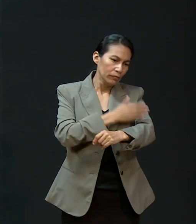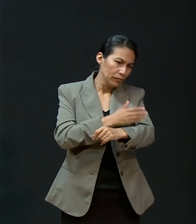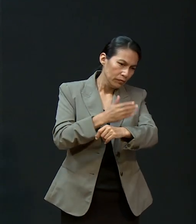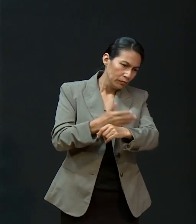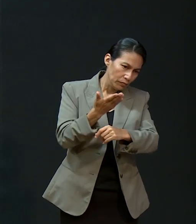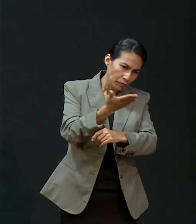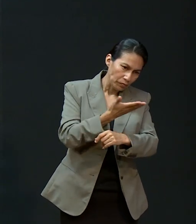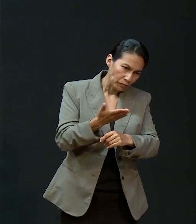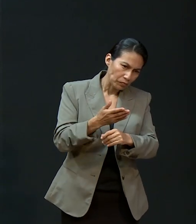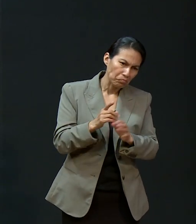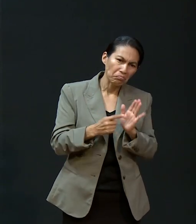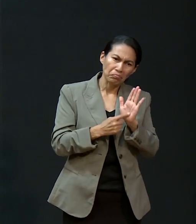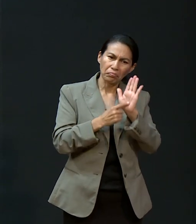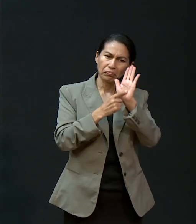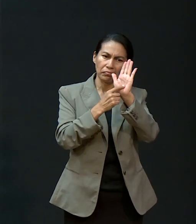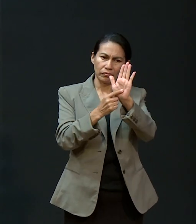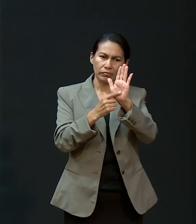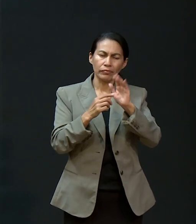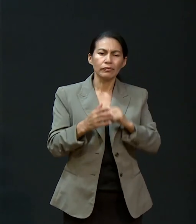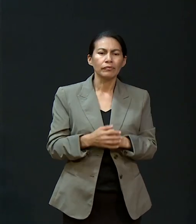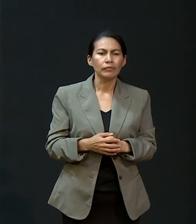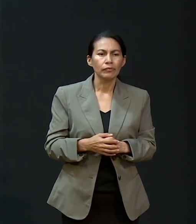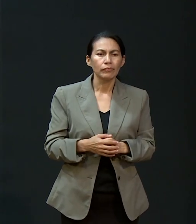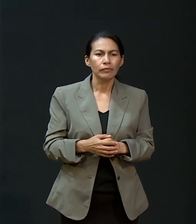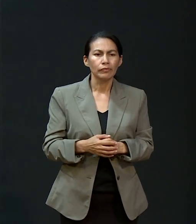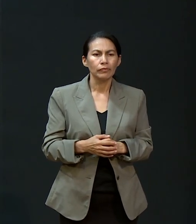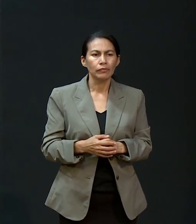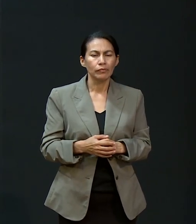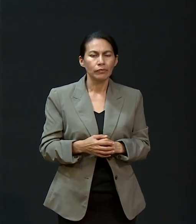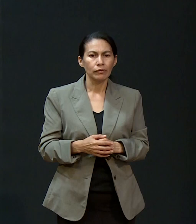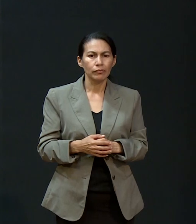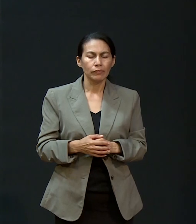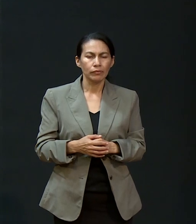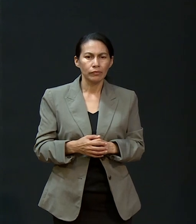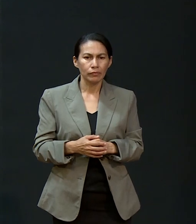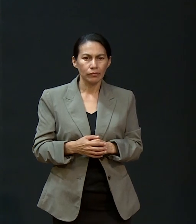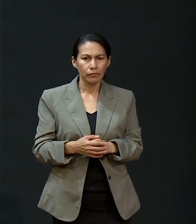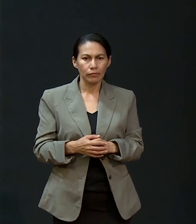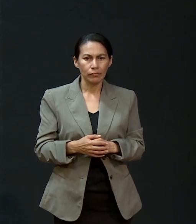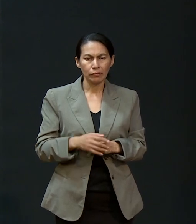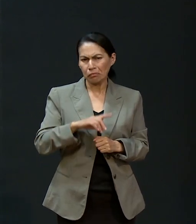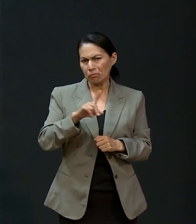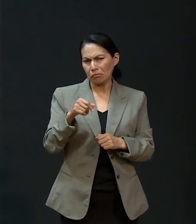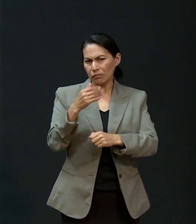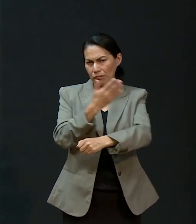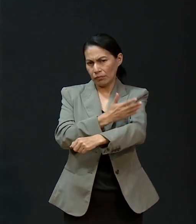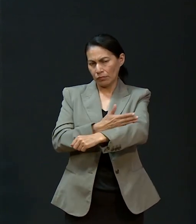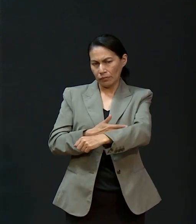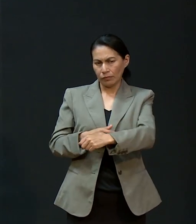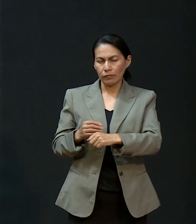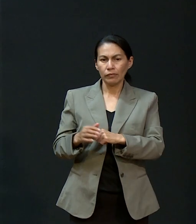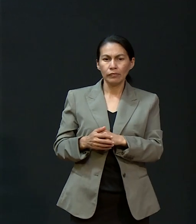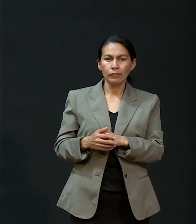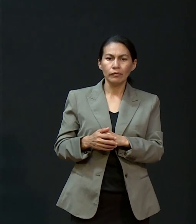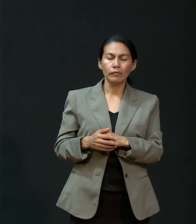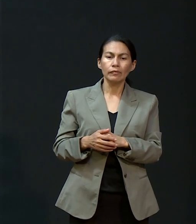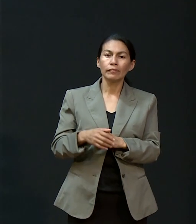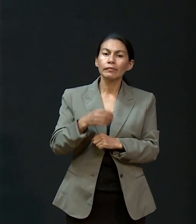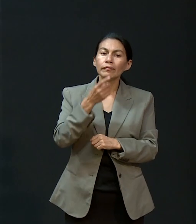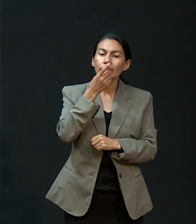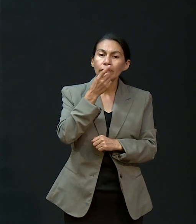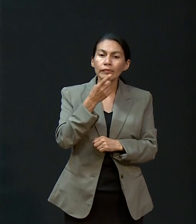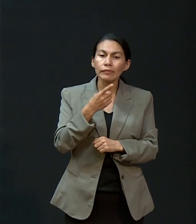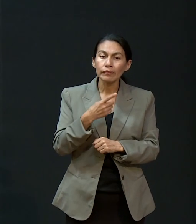cada compañero expuso. Y se me da en la tarde,